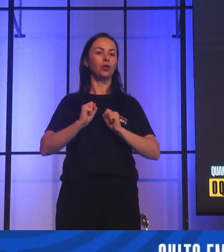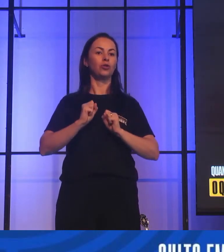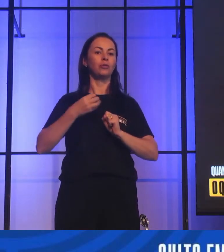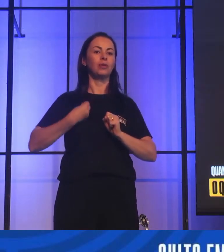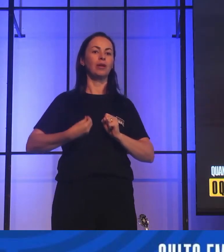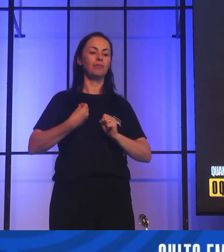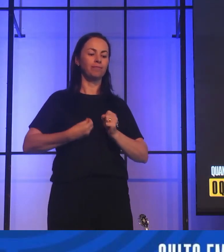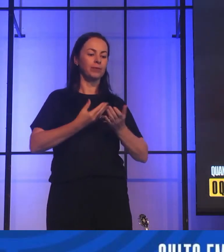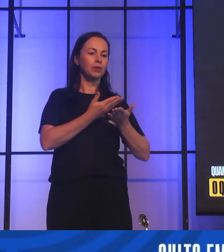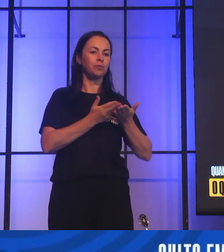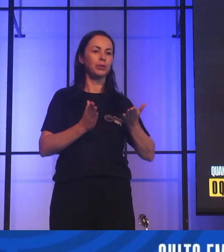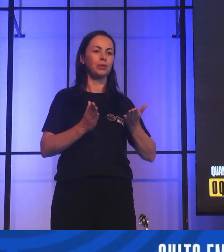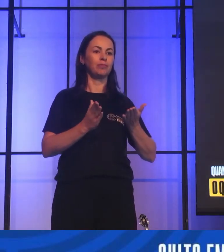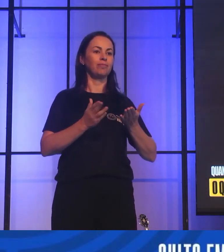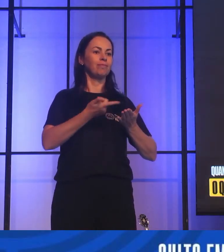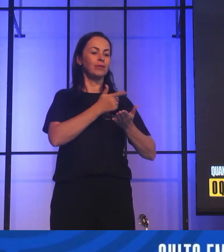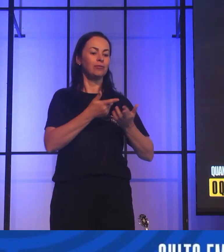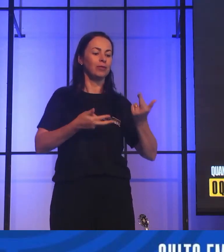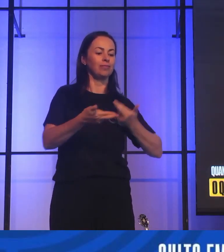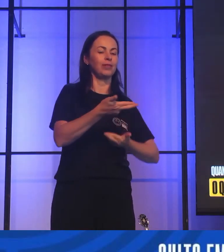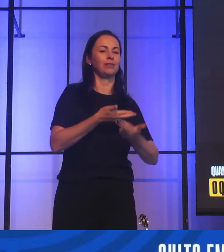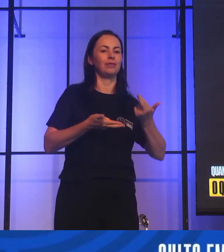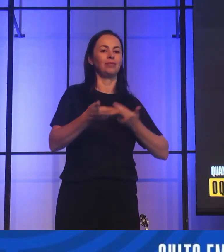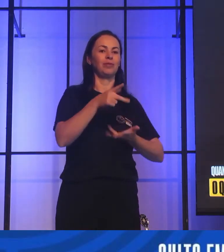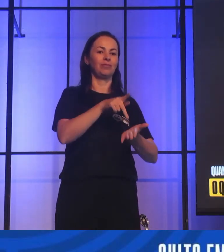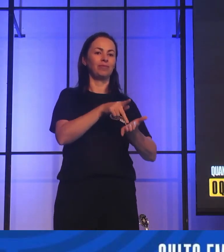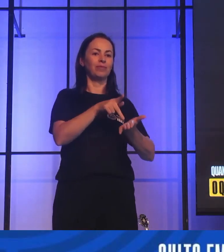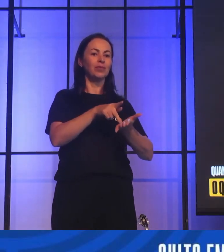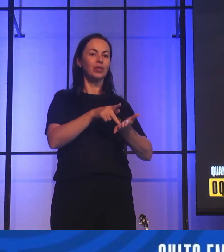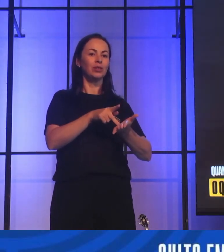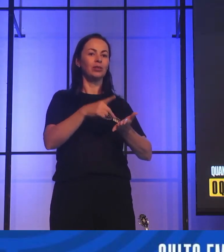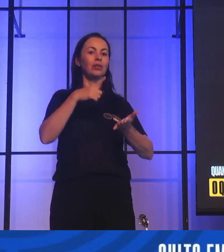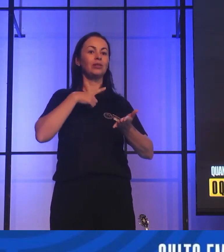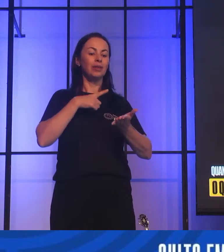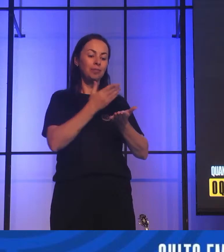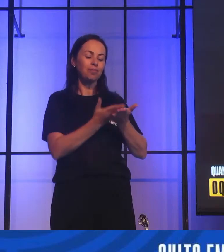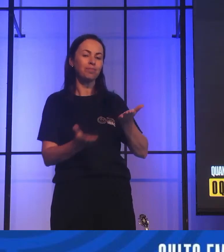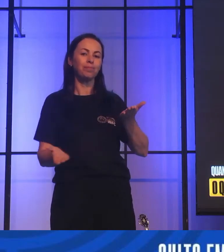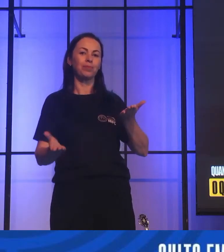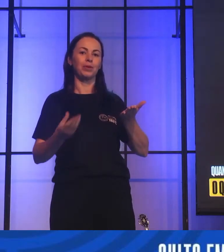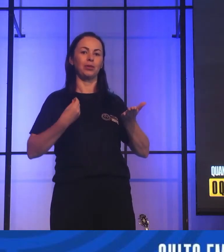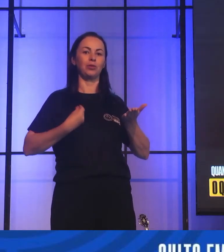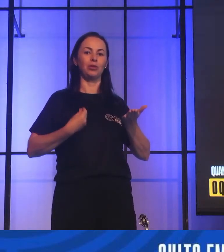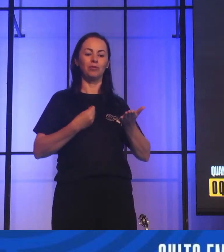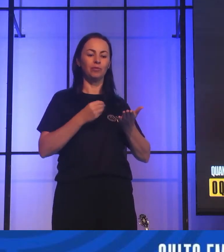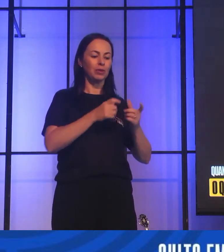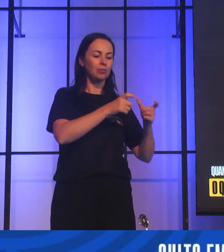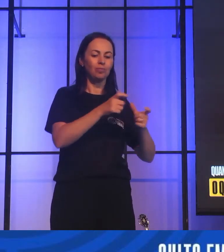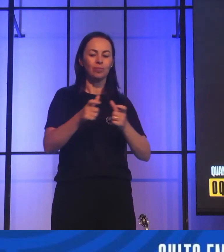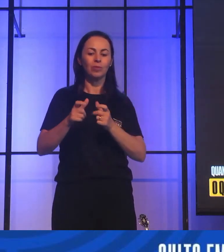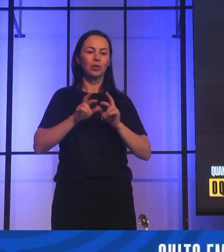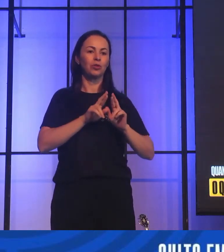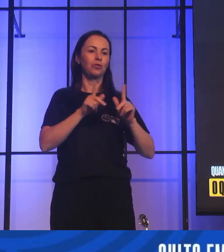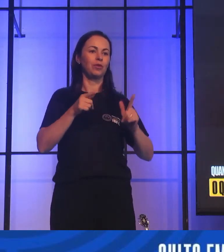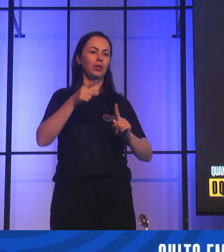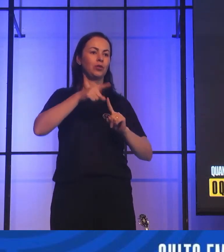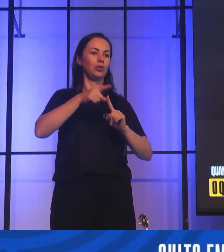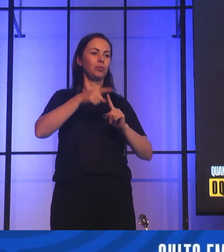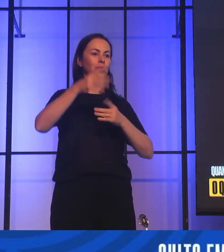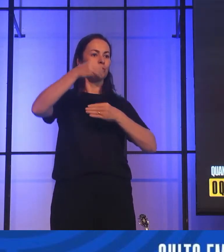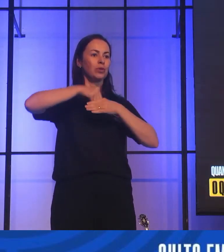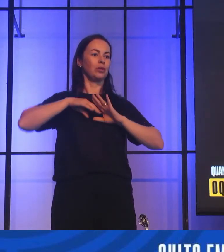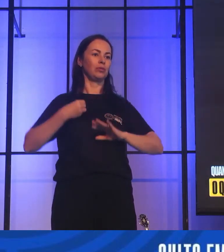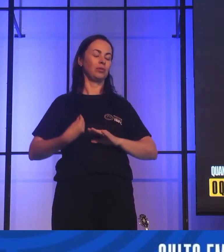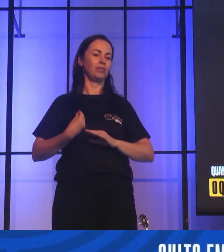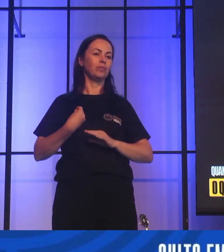arruinar os nossos relacionamentos e vai trazer prejuízo em todas as áreas da nossa vida. Por